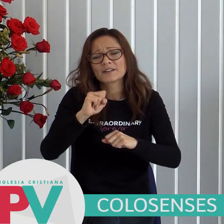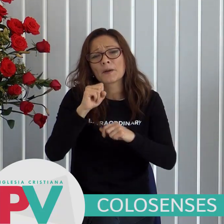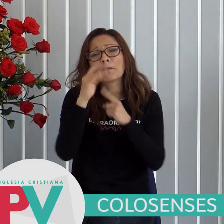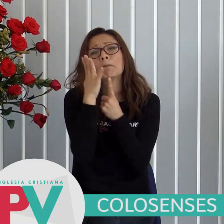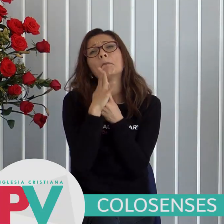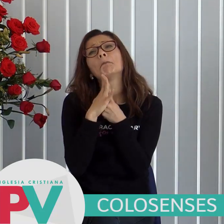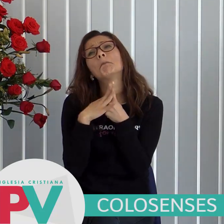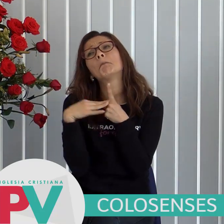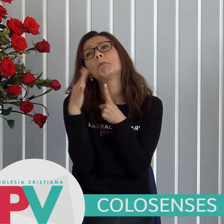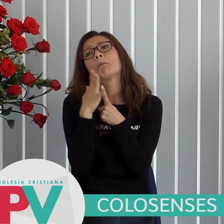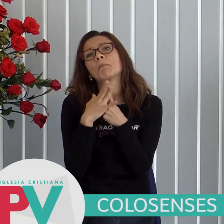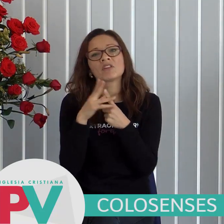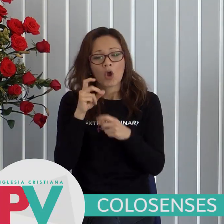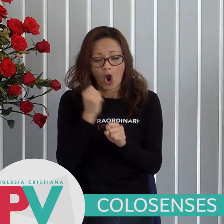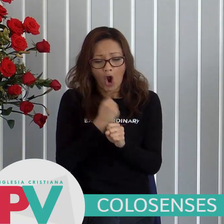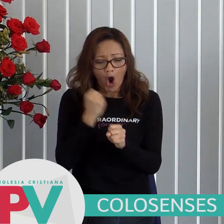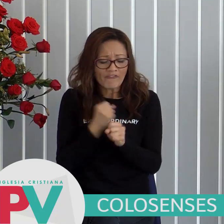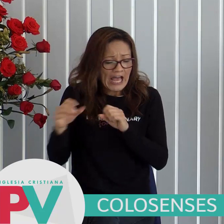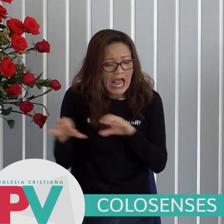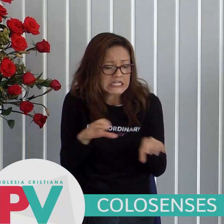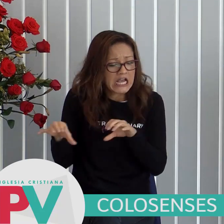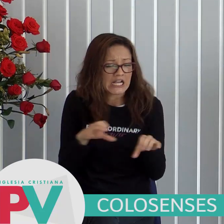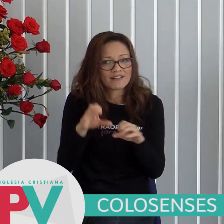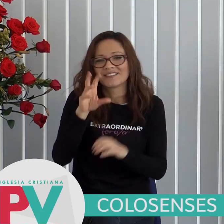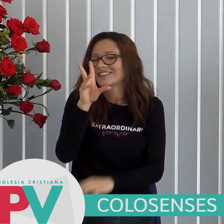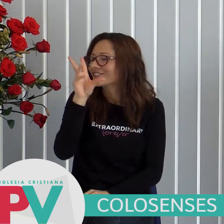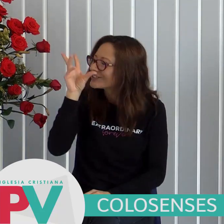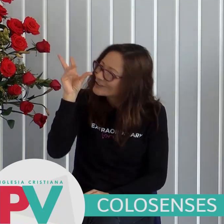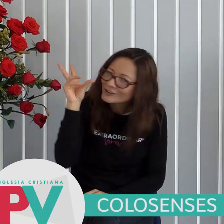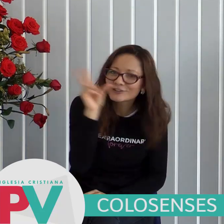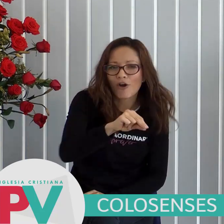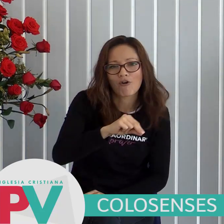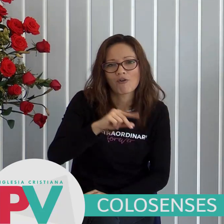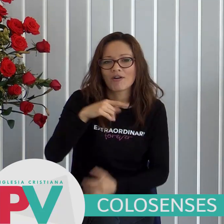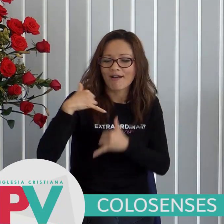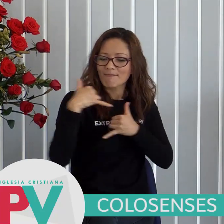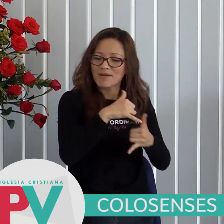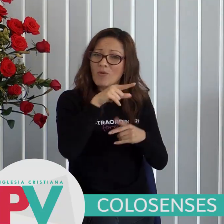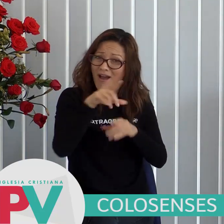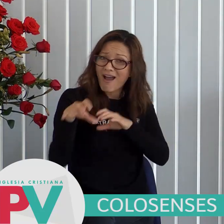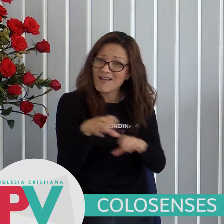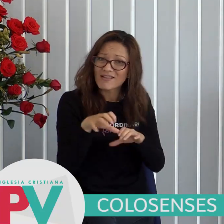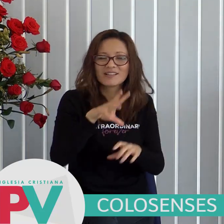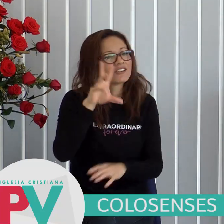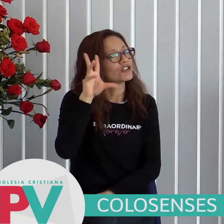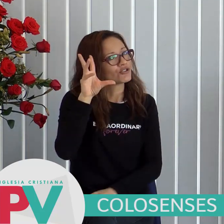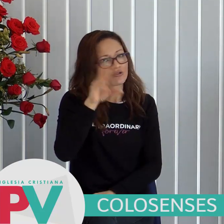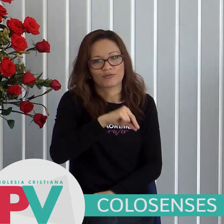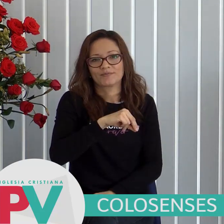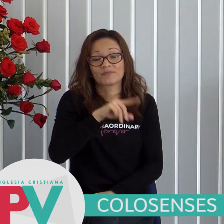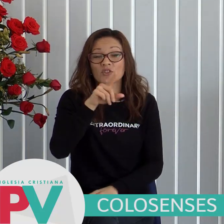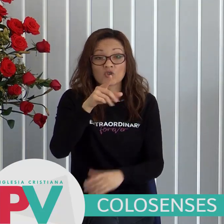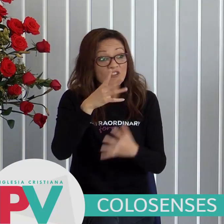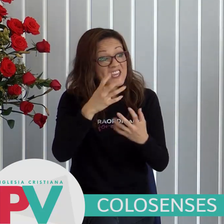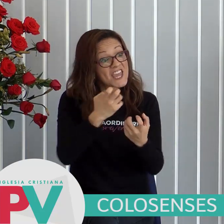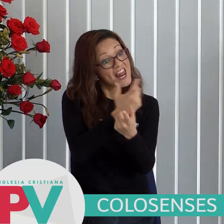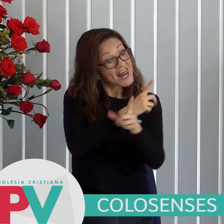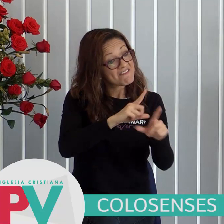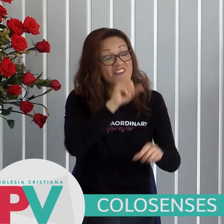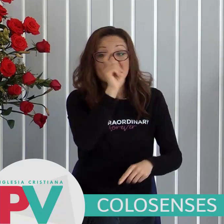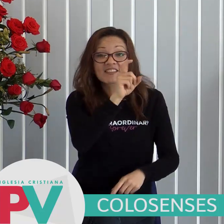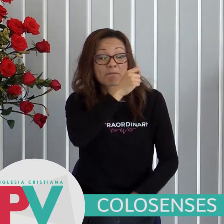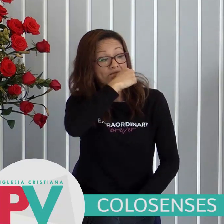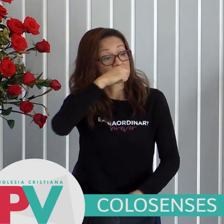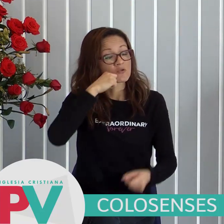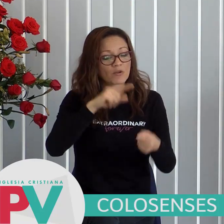piedades, no con sus obras. Eso no se gana con las obras, hermano. No, si usted quiere ser liberado, tiene que